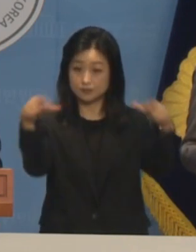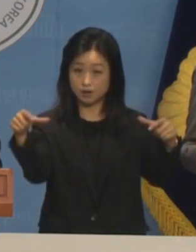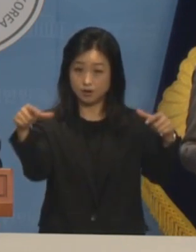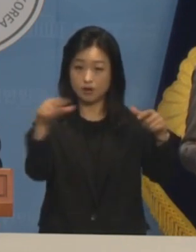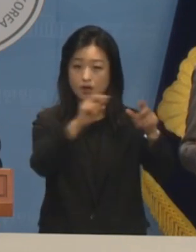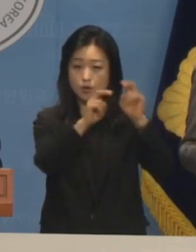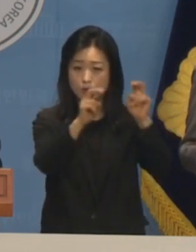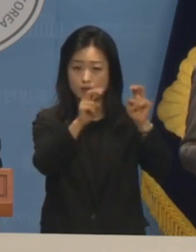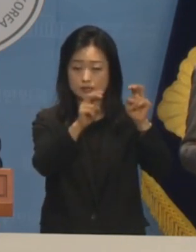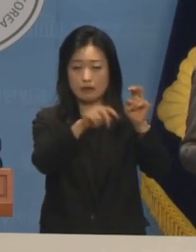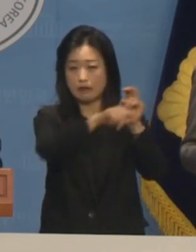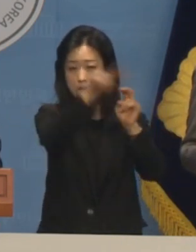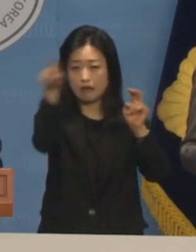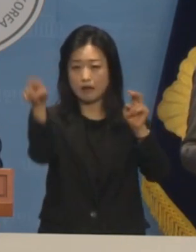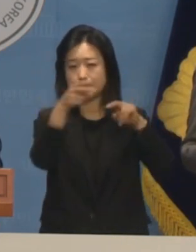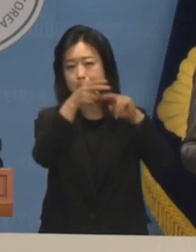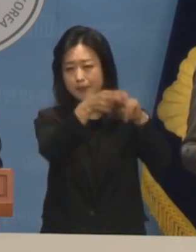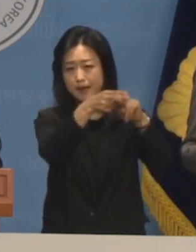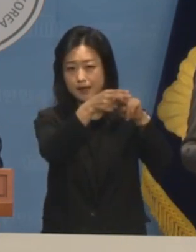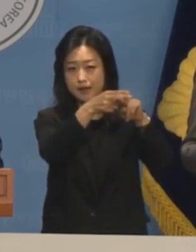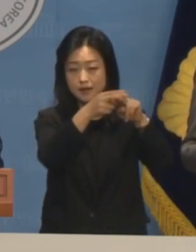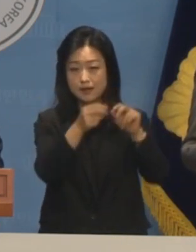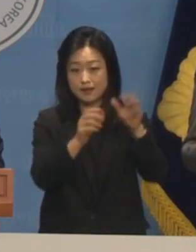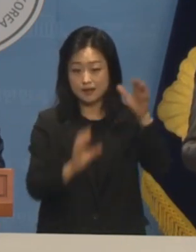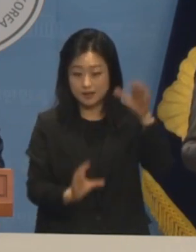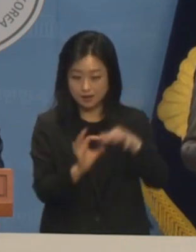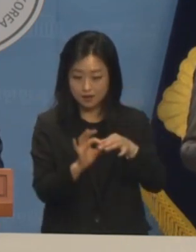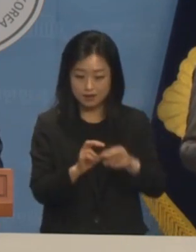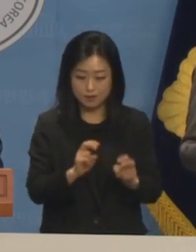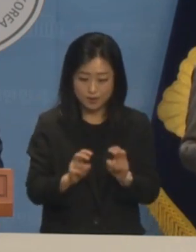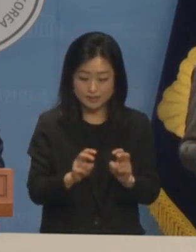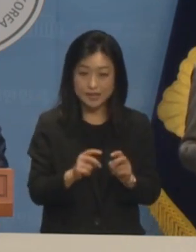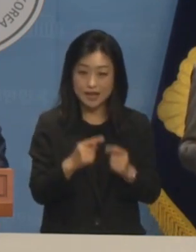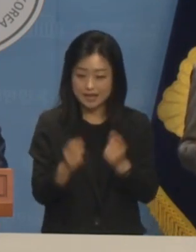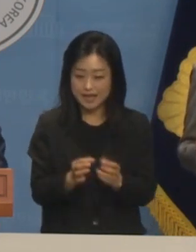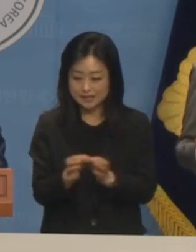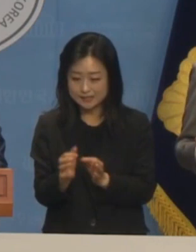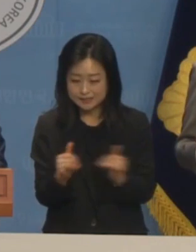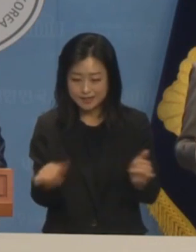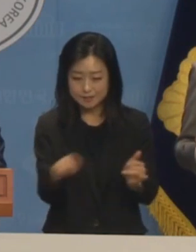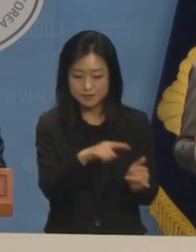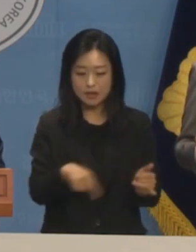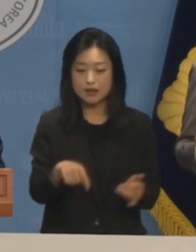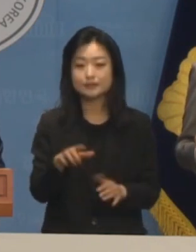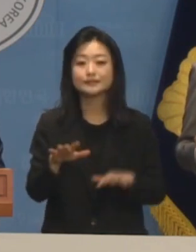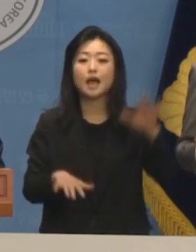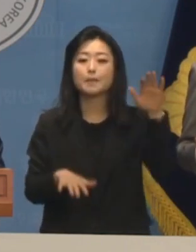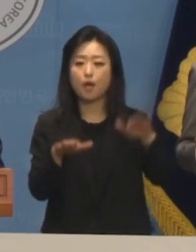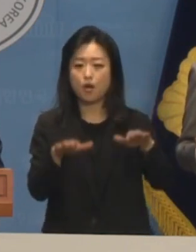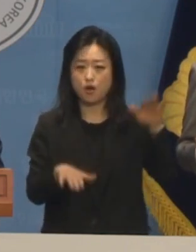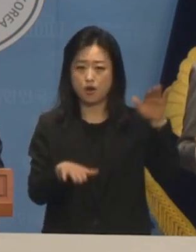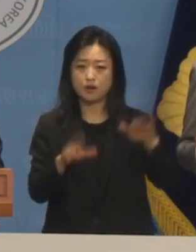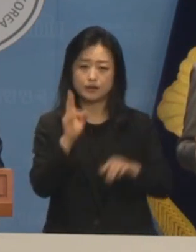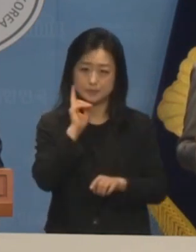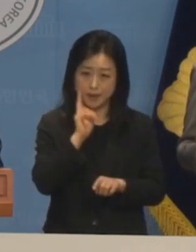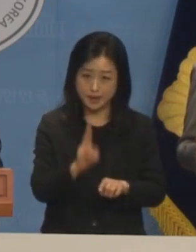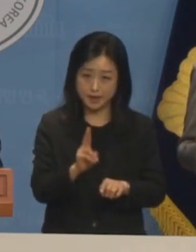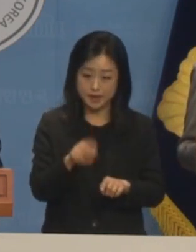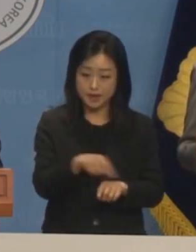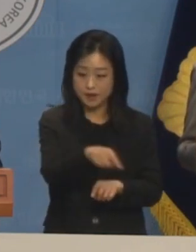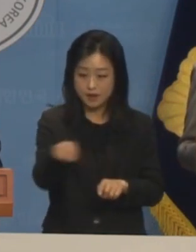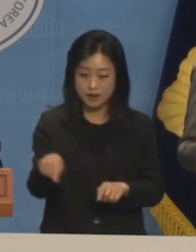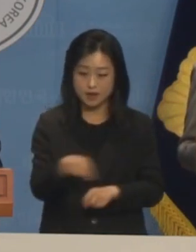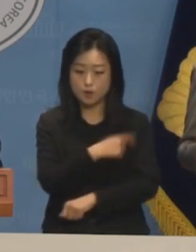영향력이 커지면서 영세 소상공인과 개별적 소비자들에 대한 불공정 거래 행위가 지속되어